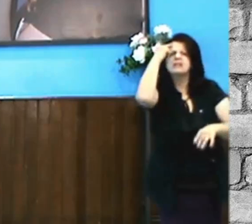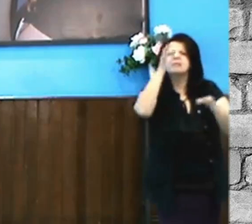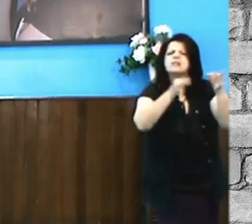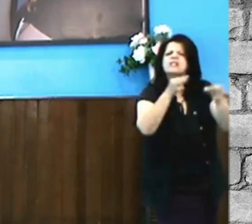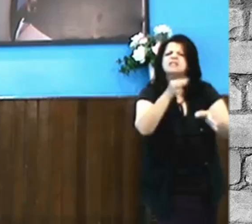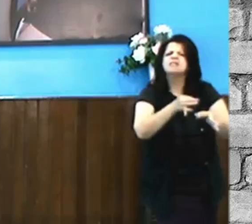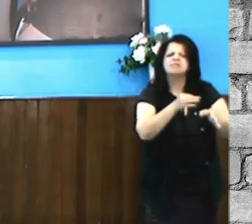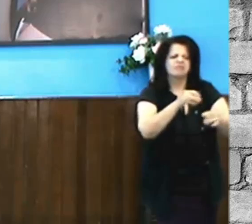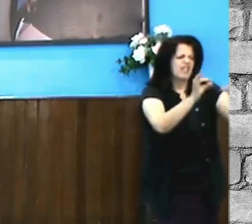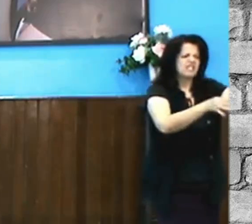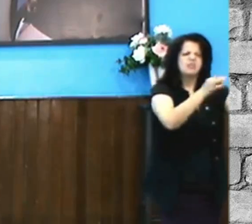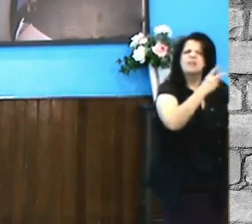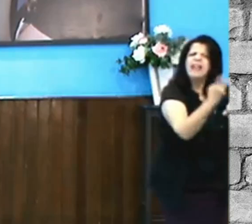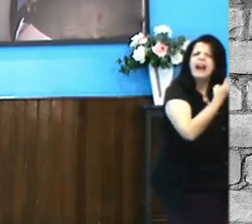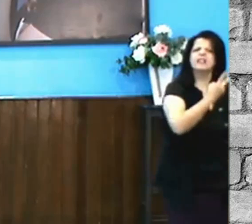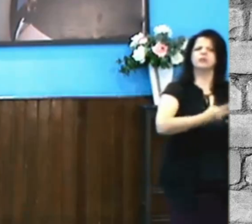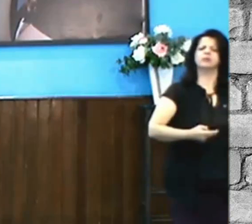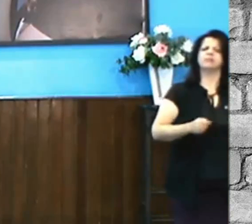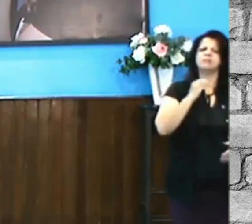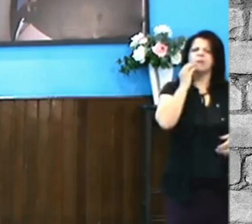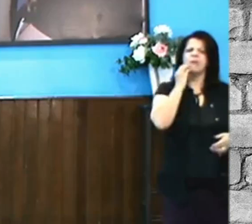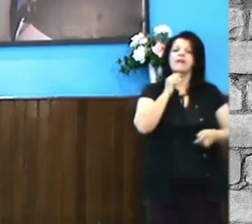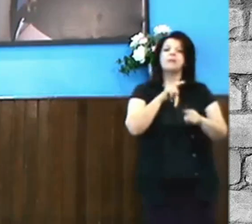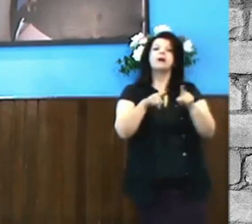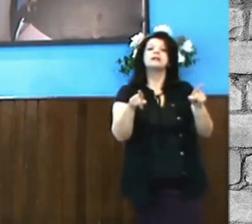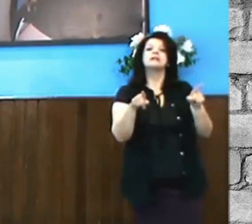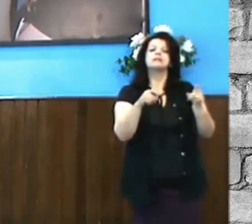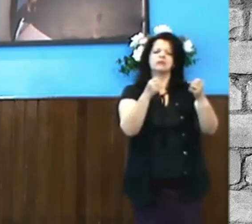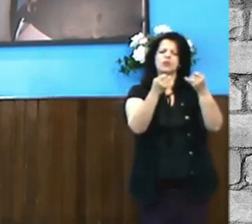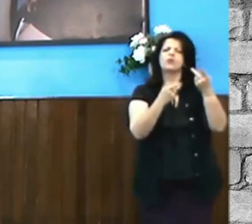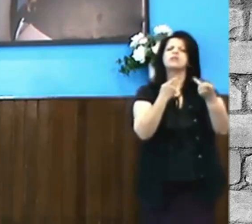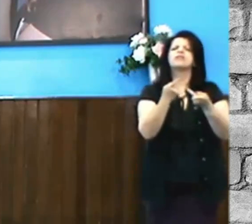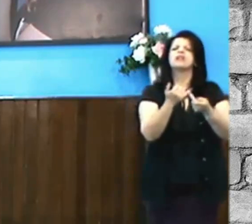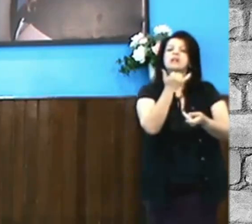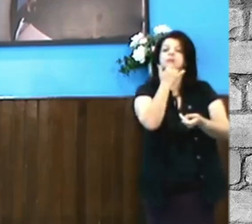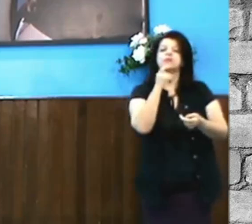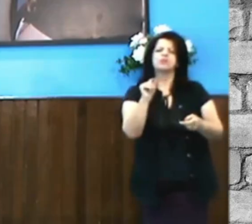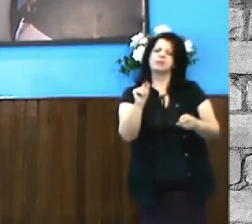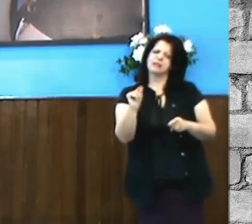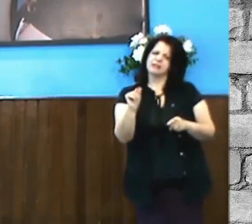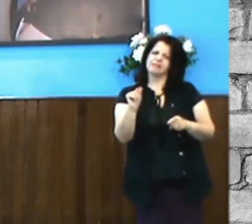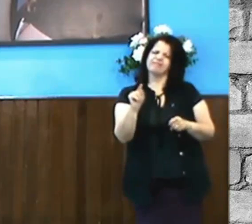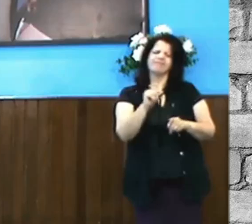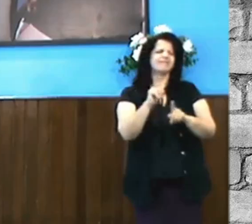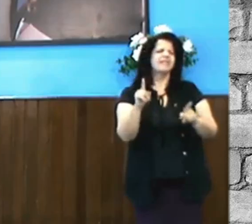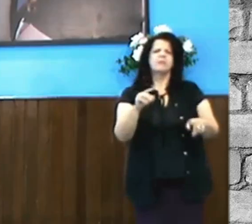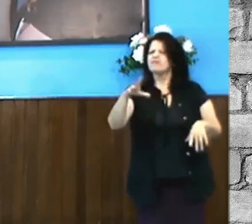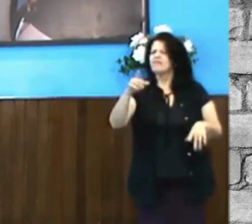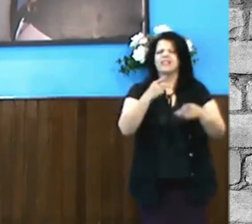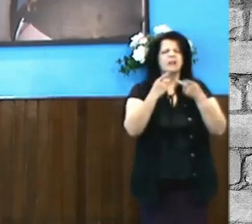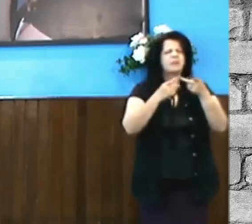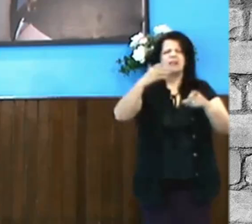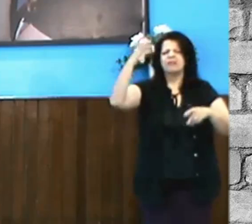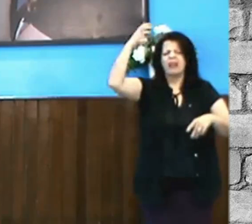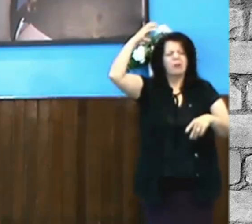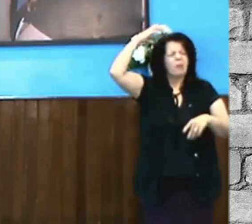corrupto. Portanto, quando nós falamos de perdão, nós não estamos falando que a culpa não é levada em